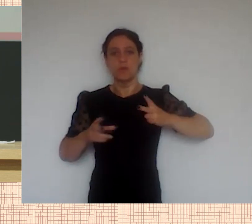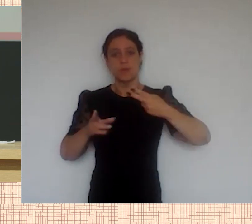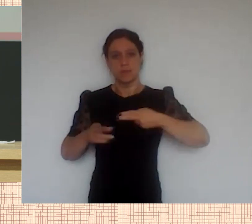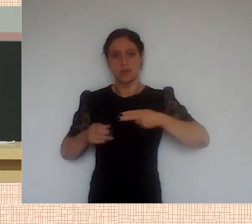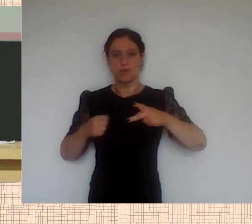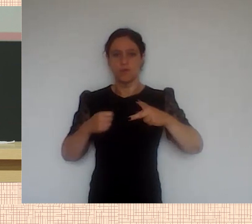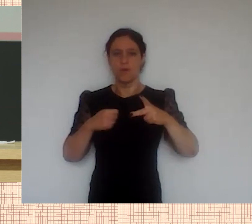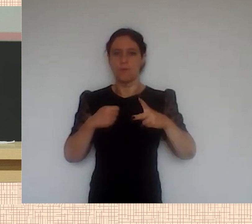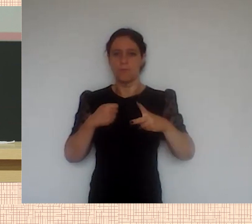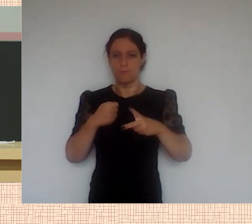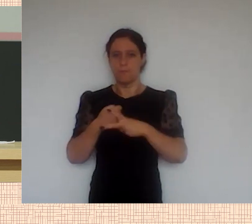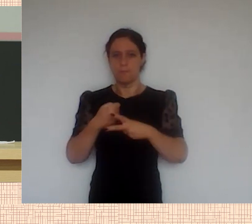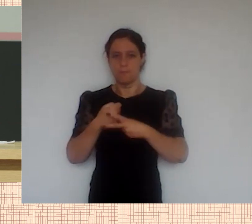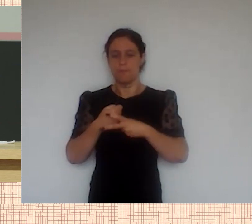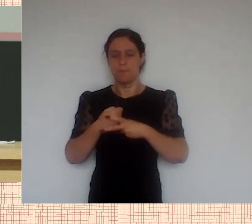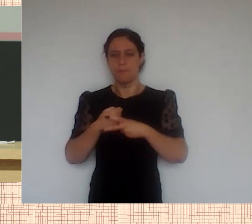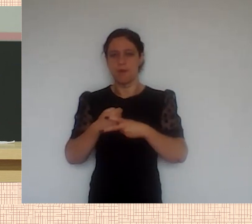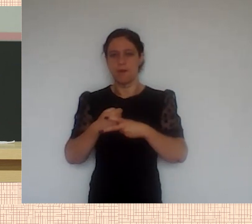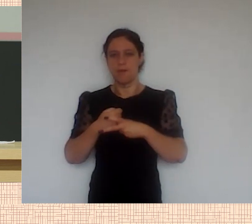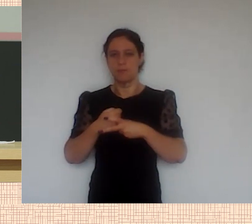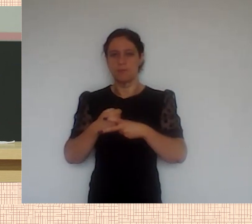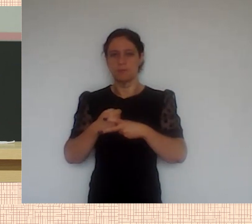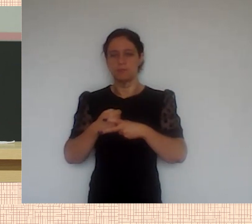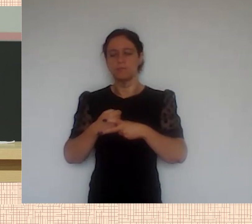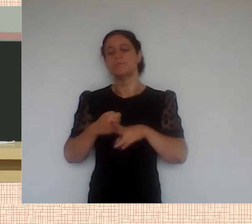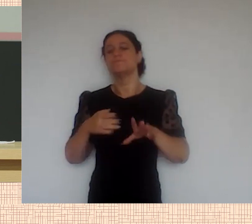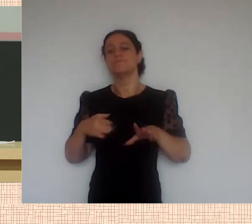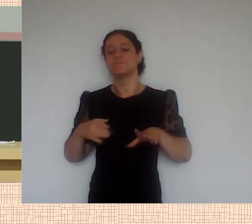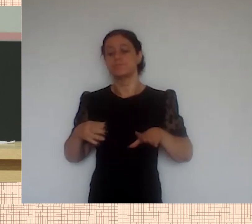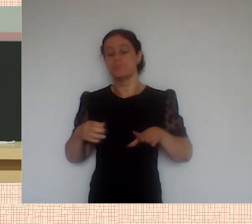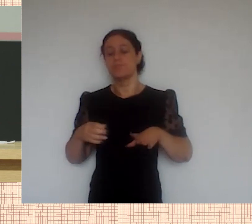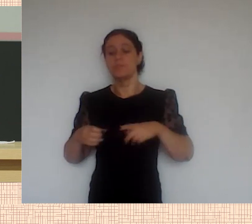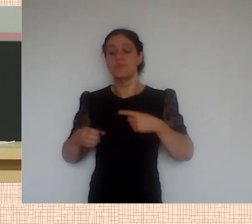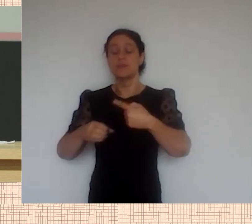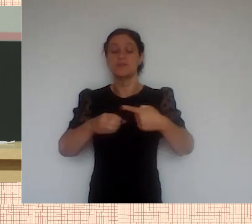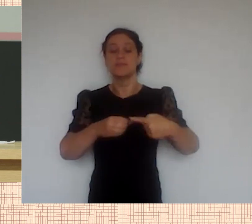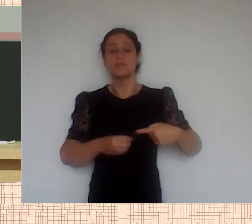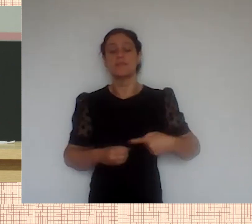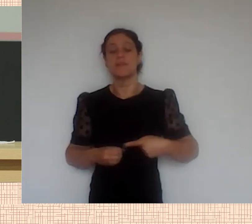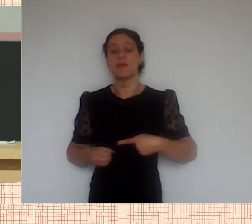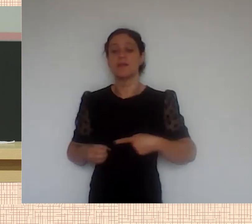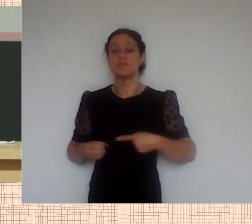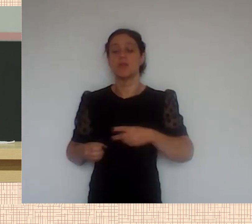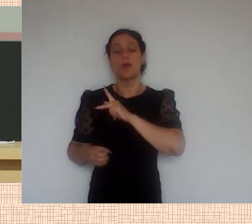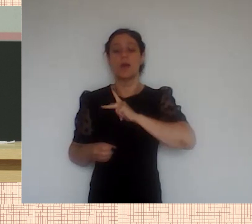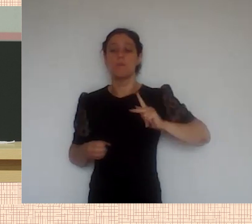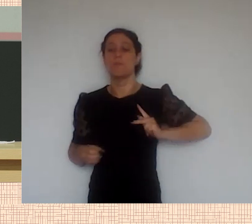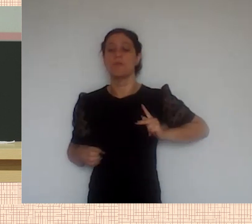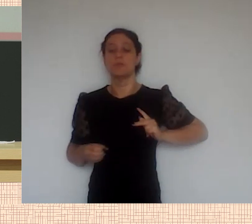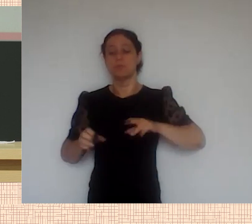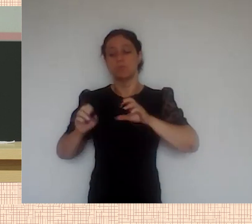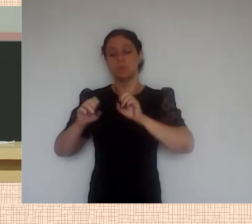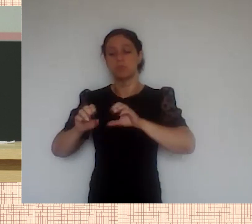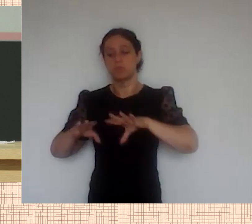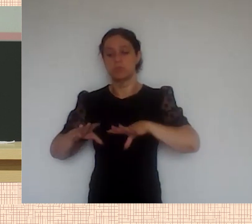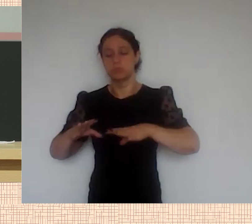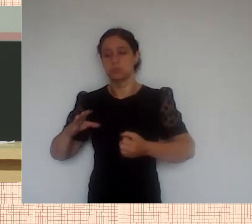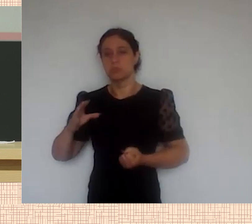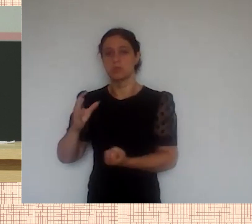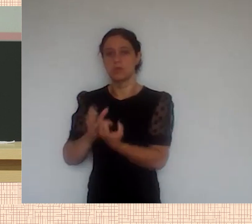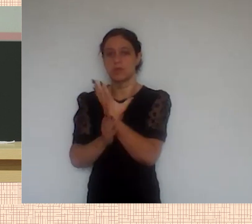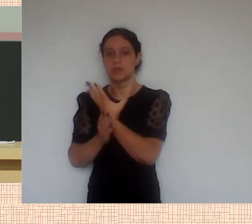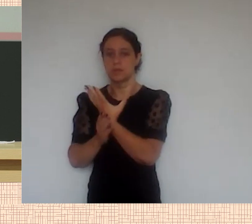apóstolo interfere na igreja. Irmãos, se for assim, irmãos, então cada igreja teria uma